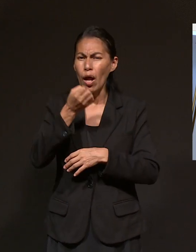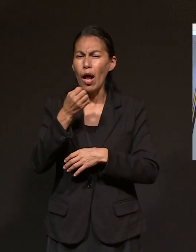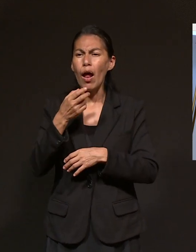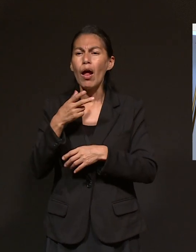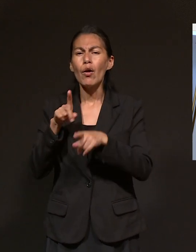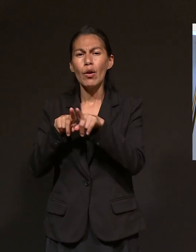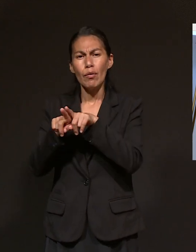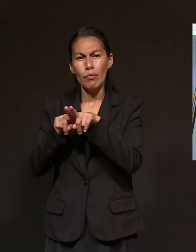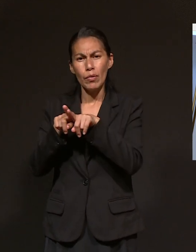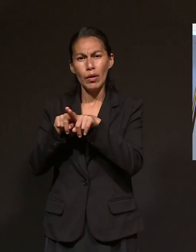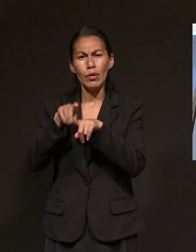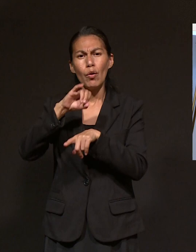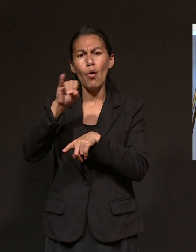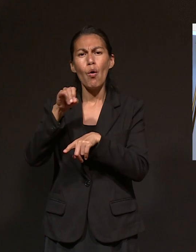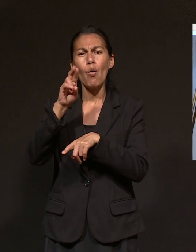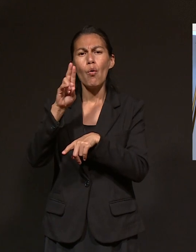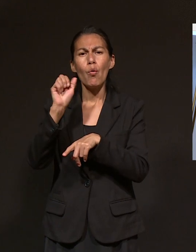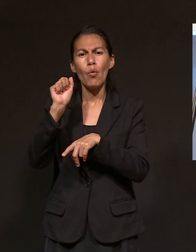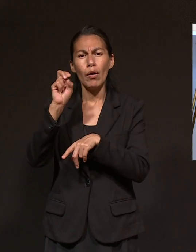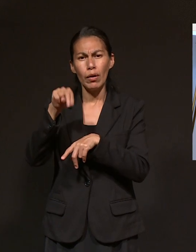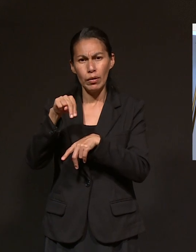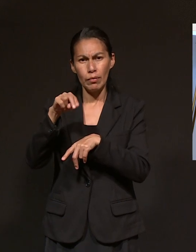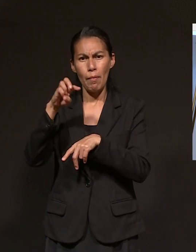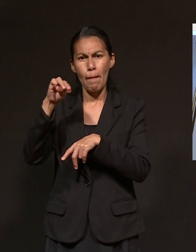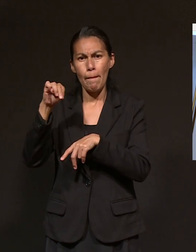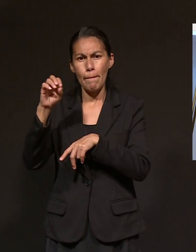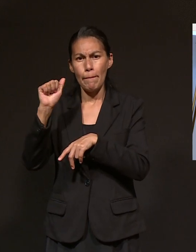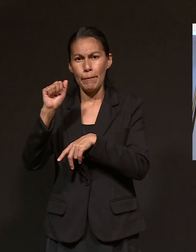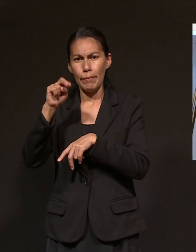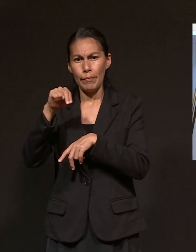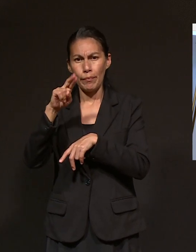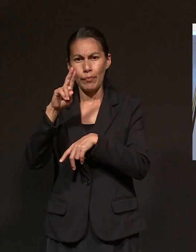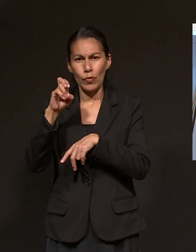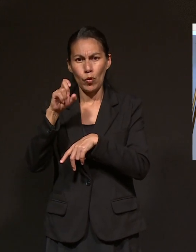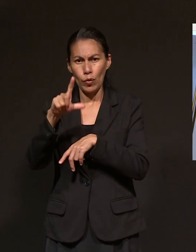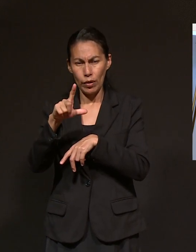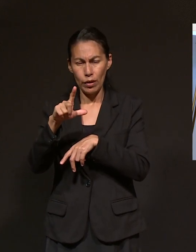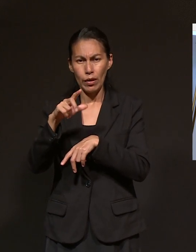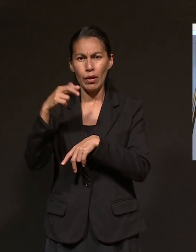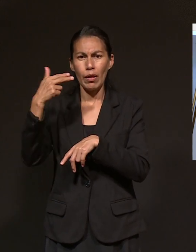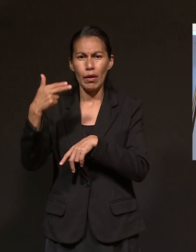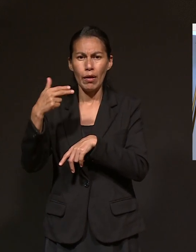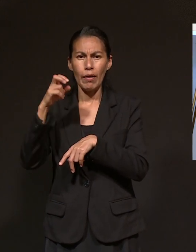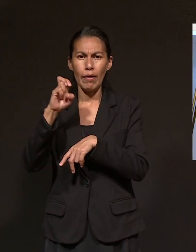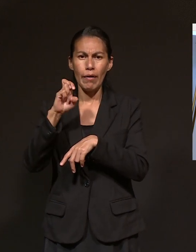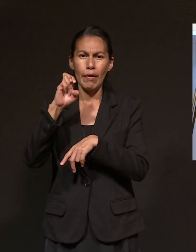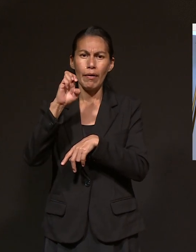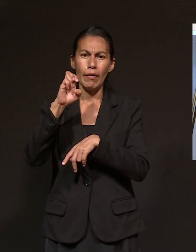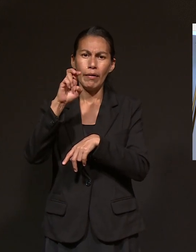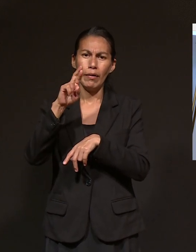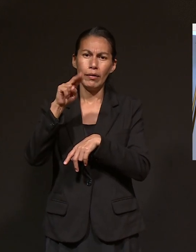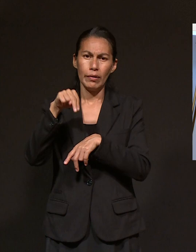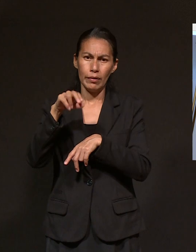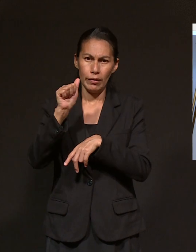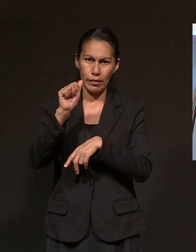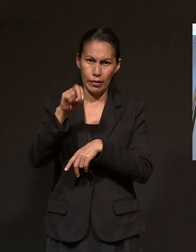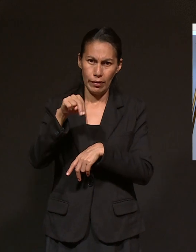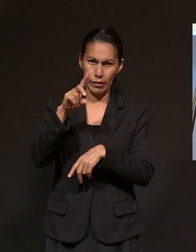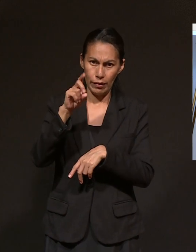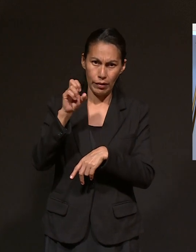vamos a estar orando por Juan Manuel Hernández Para que Dios conforme a su gracia